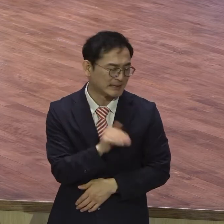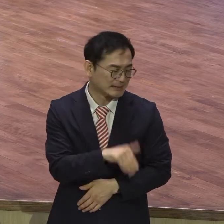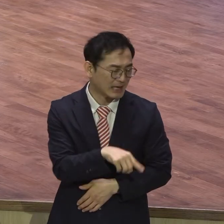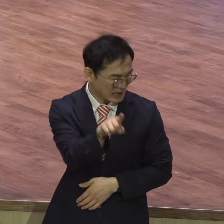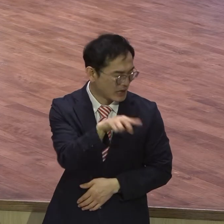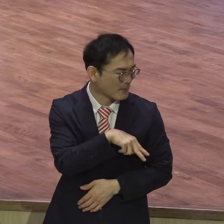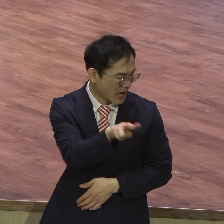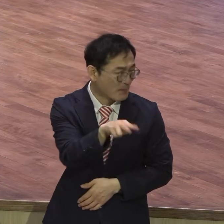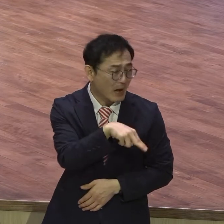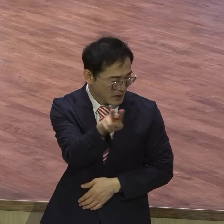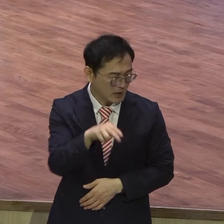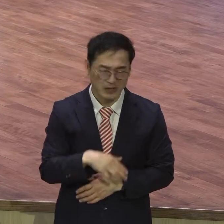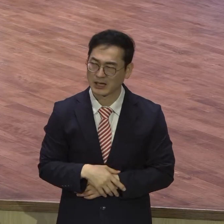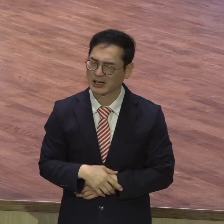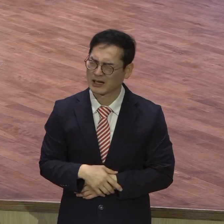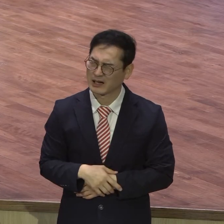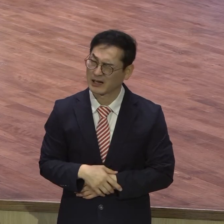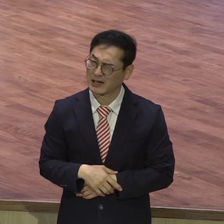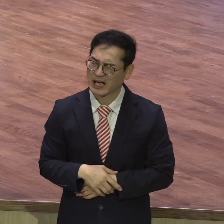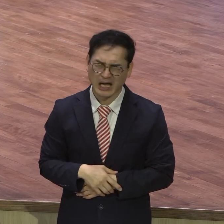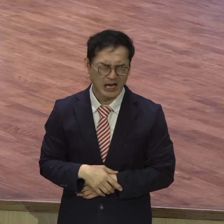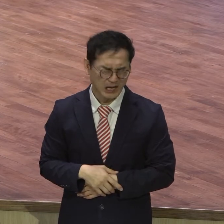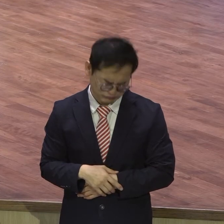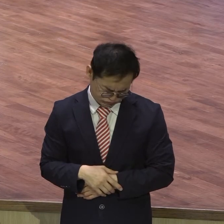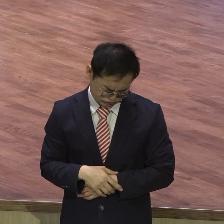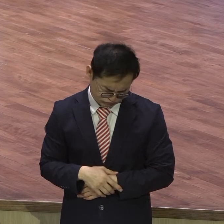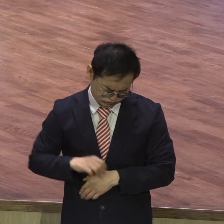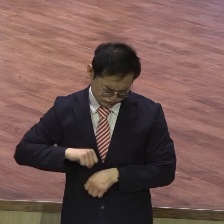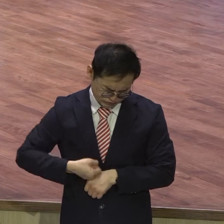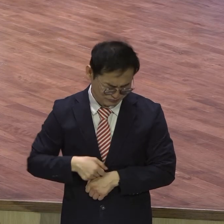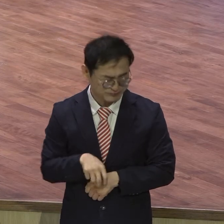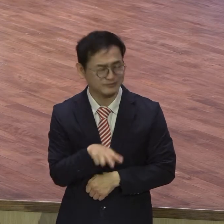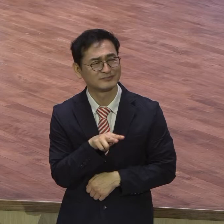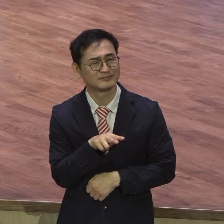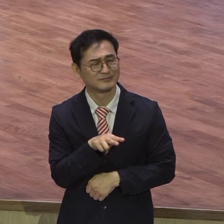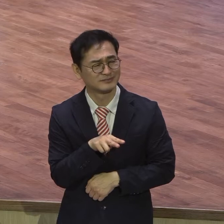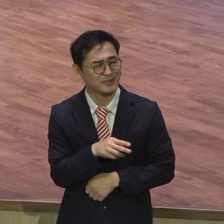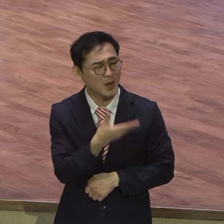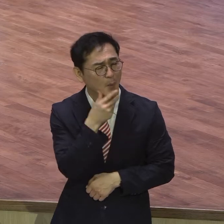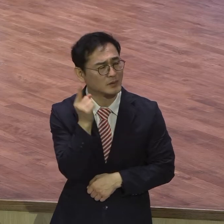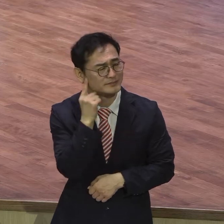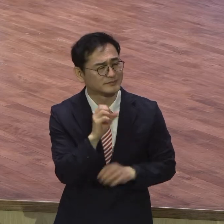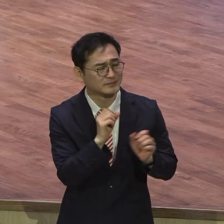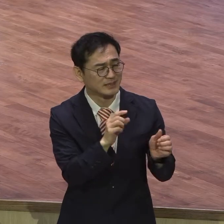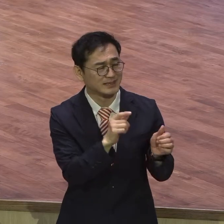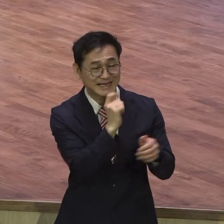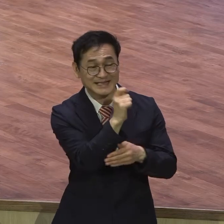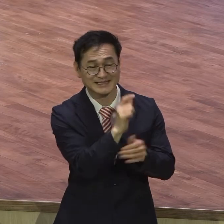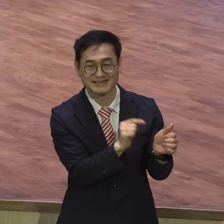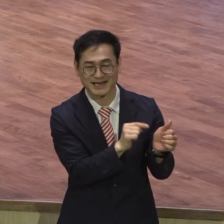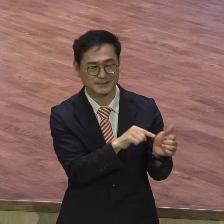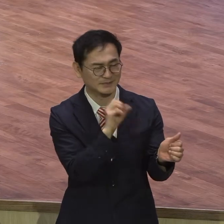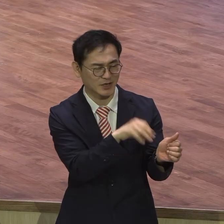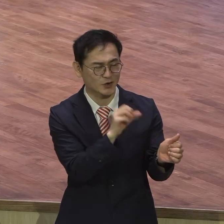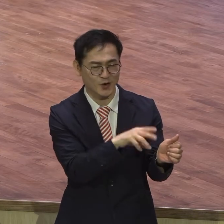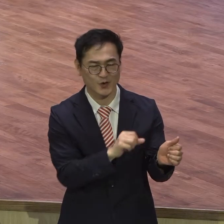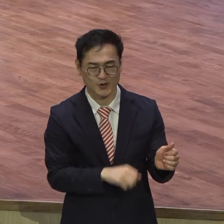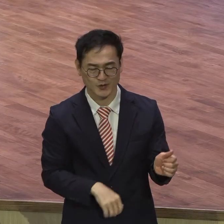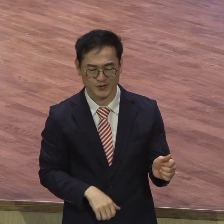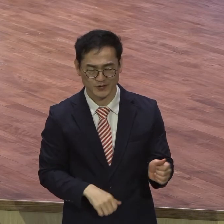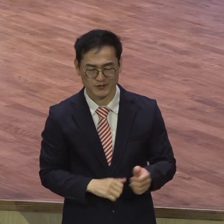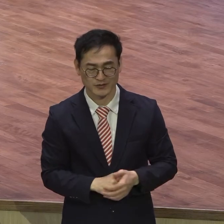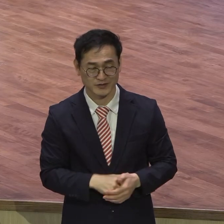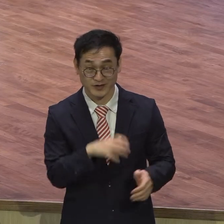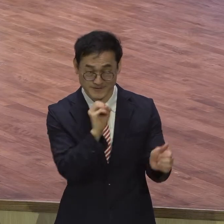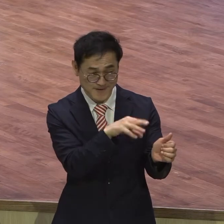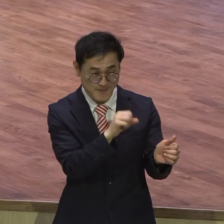없이 내 양심이 복음을 전할 수밖에 없어요 그래서 임만우일 택시 도착해가지고 연주 몇 개